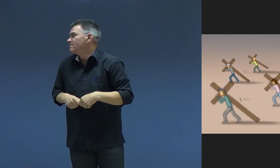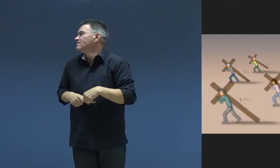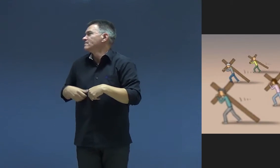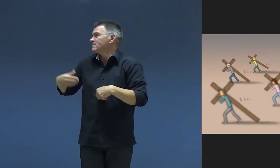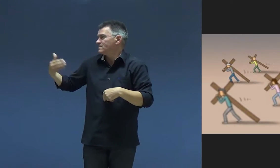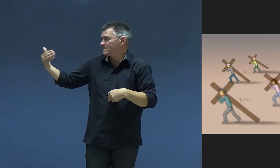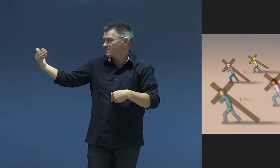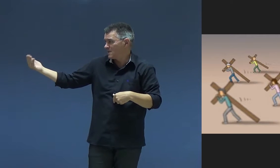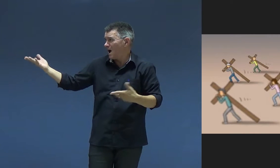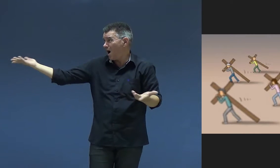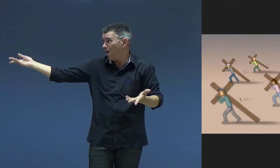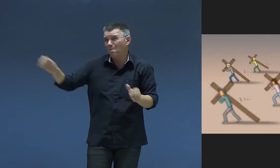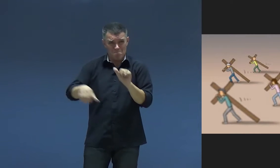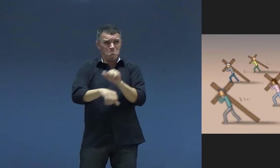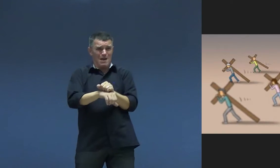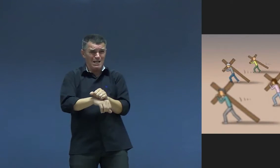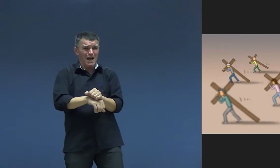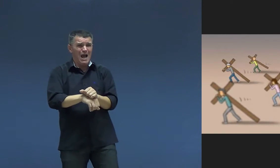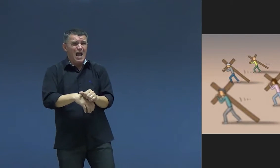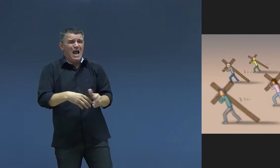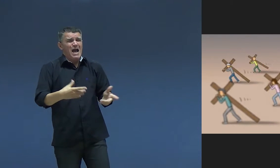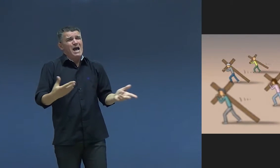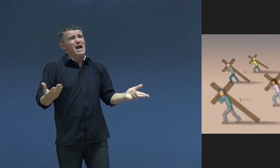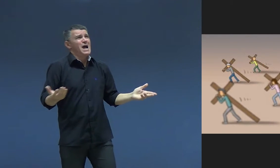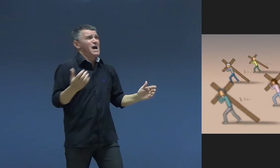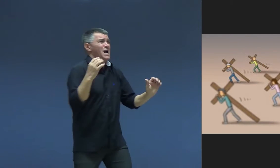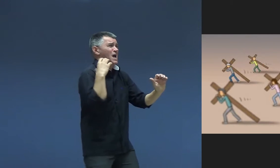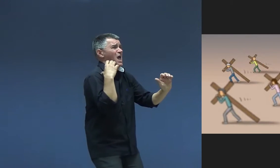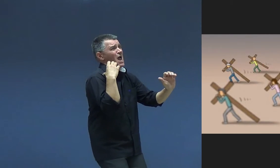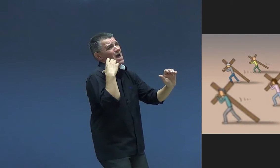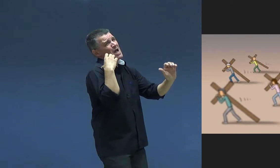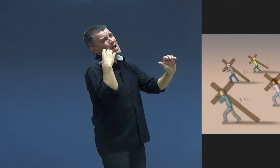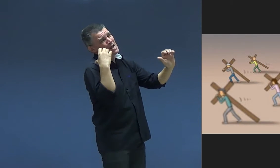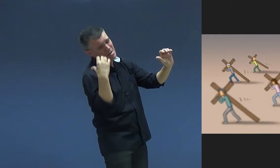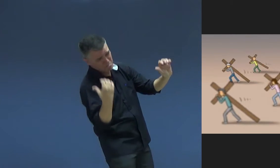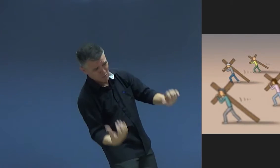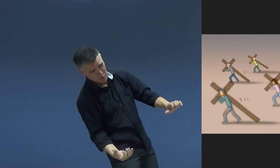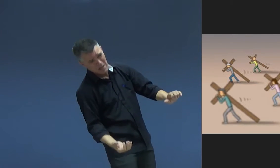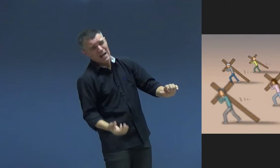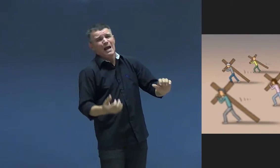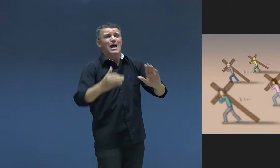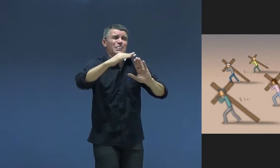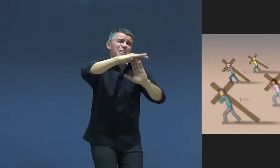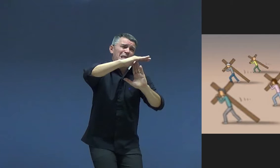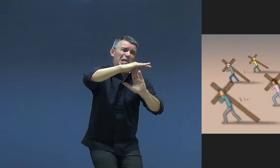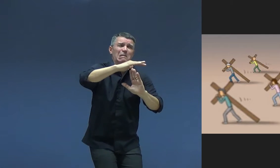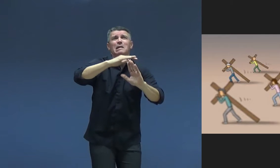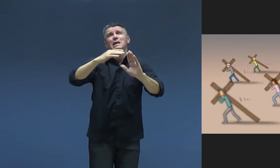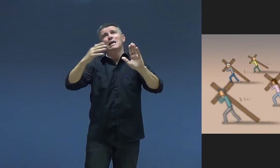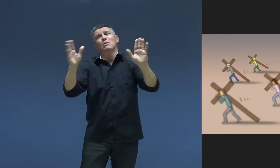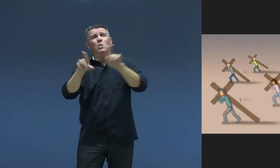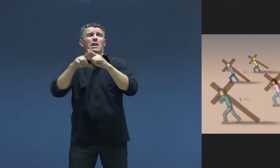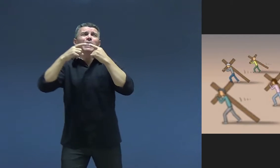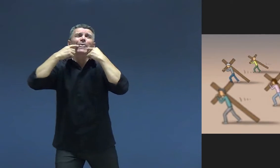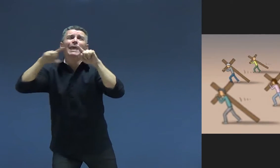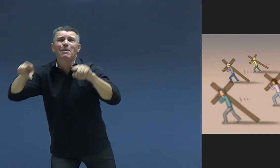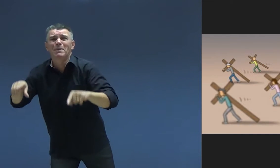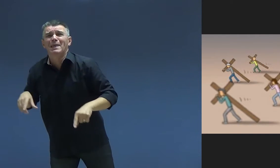cruz. Né? Às vezes você para ali e começa. Ai, dá um tempo, né? E começa